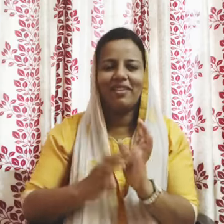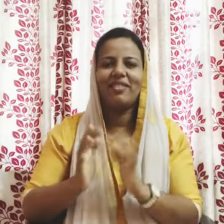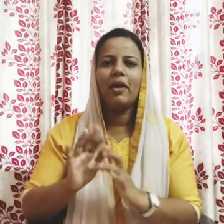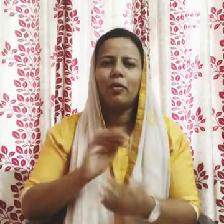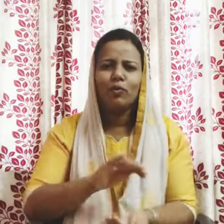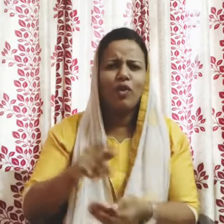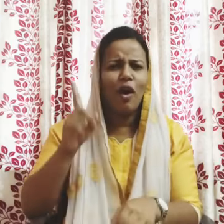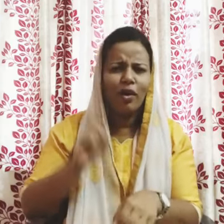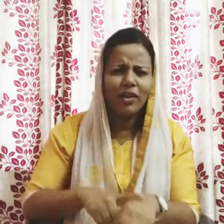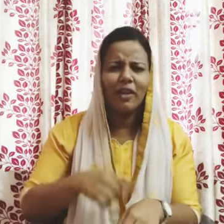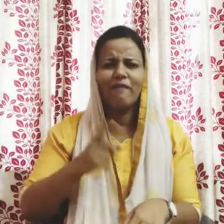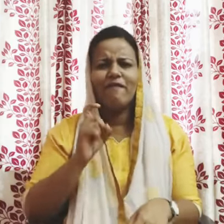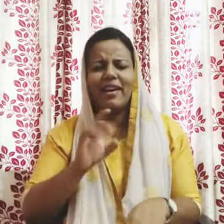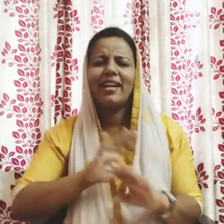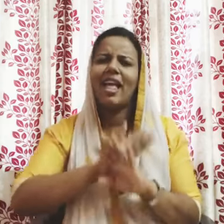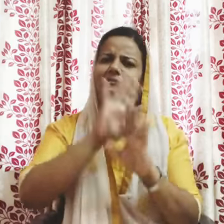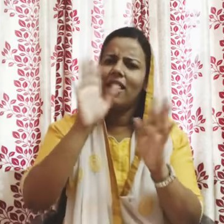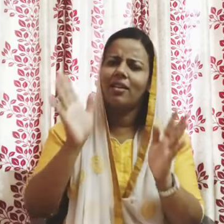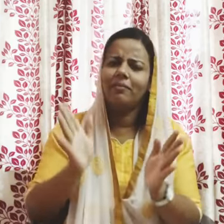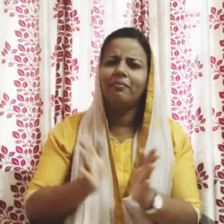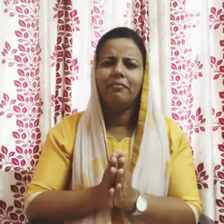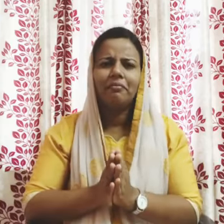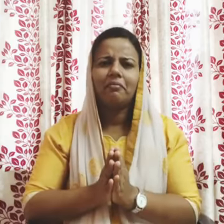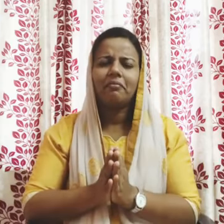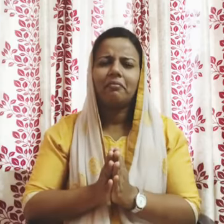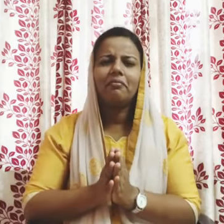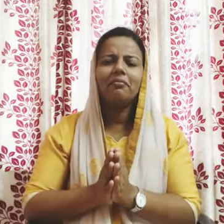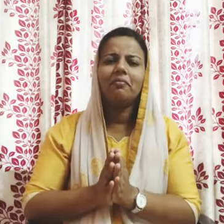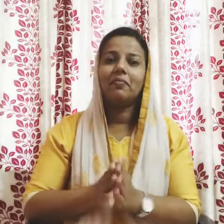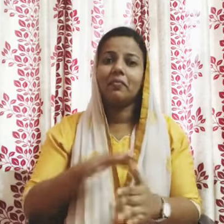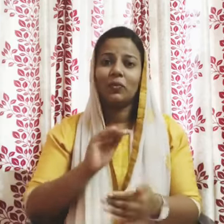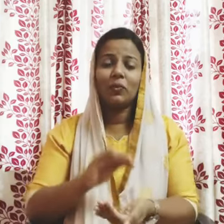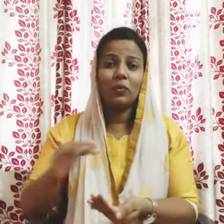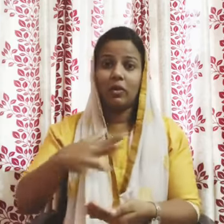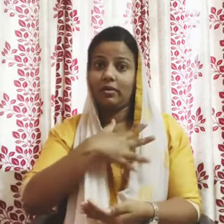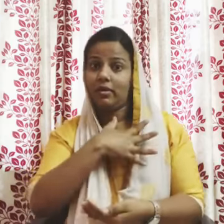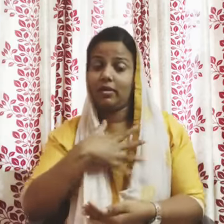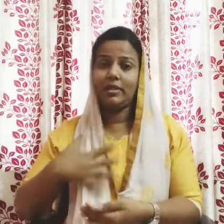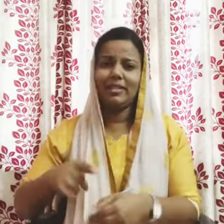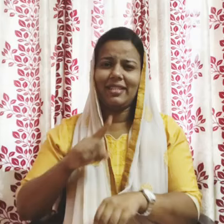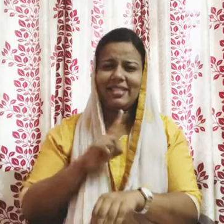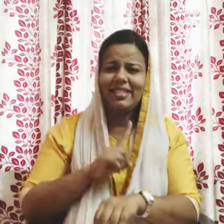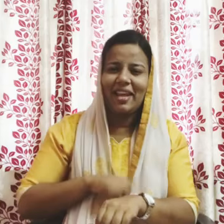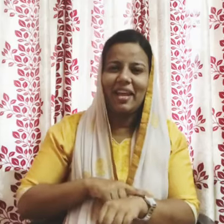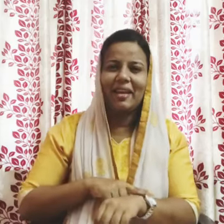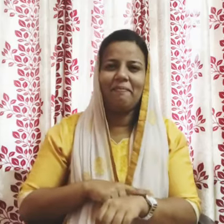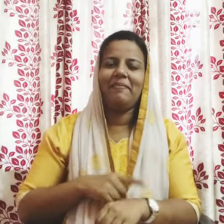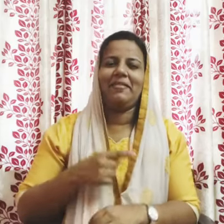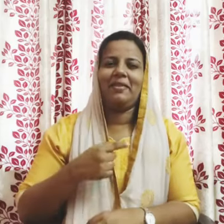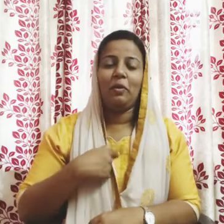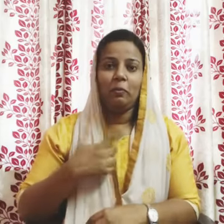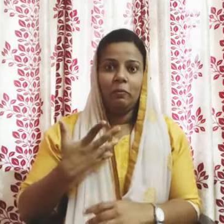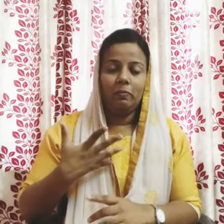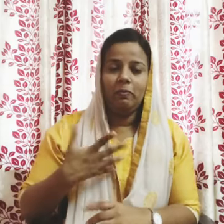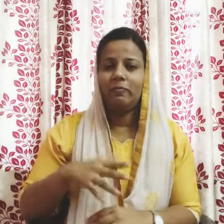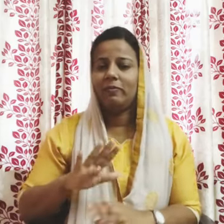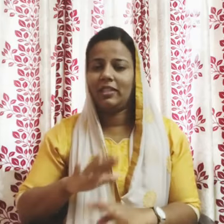പറഞ്ഞു, നമ്മൾ കുഞ്ഞുങ്ങളെ അടിച്ചു, എങ്കിലും അവന് ആ ദേഷ്യം വന്നിരിക്കുന്ന സമയത്ത് തന്നെ അവനൊരു ഡേഞ്ചർ